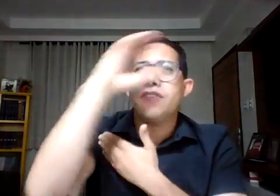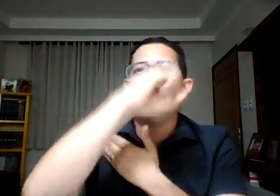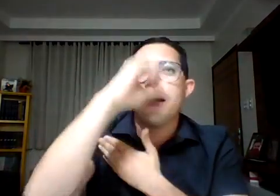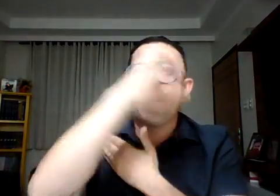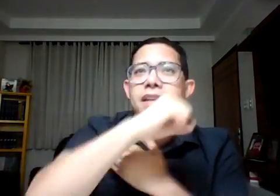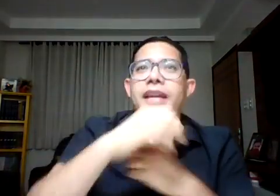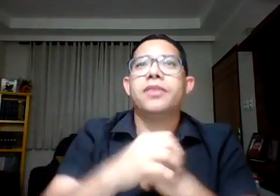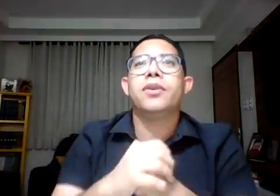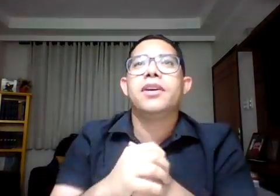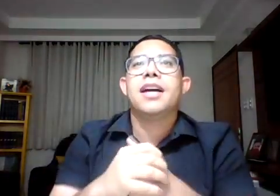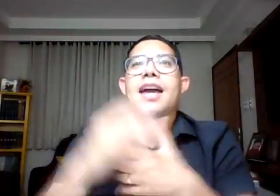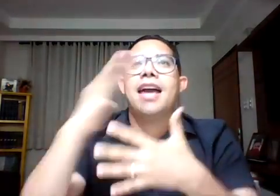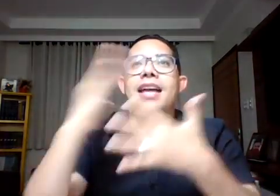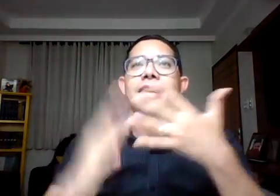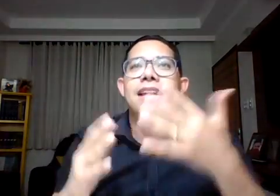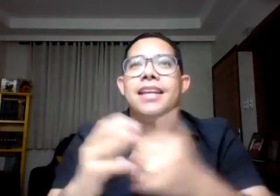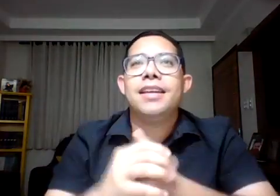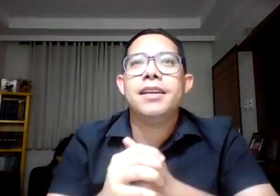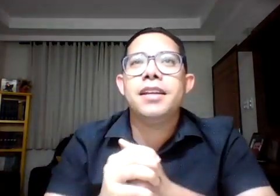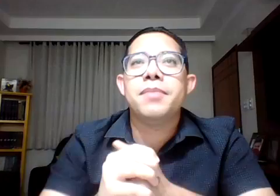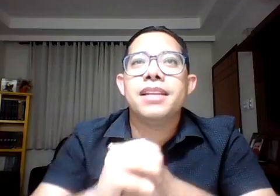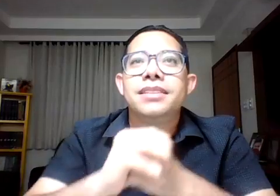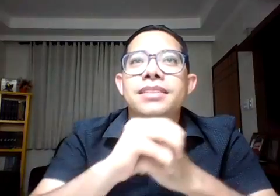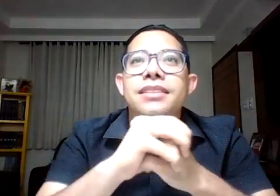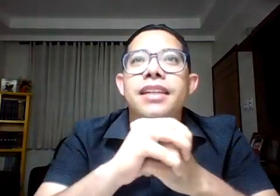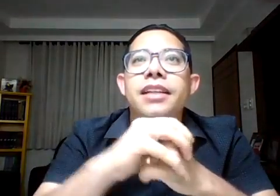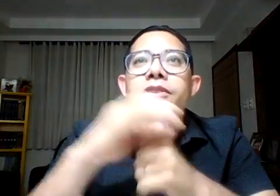estar aprendendo Libras, certo?